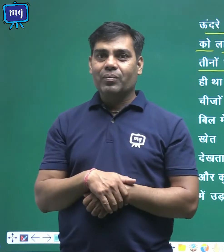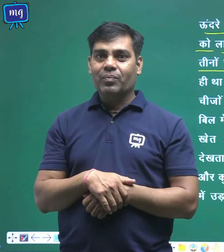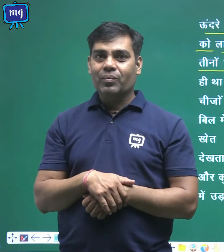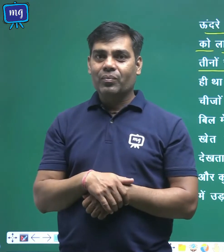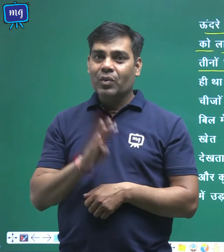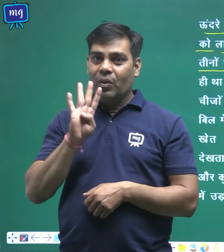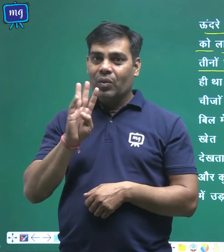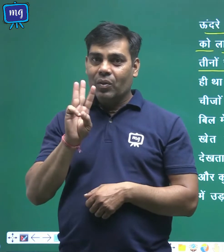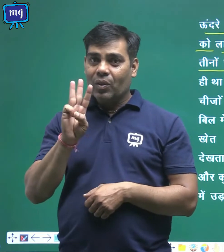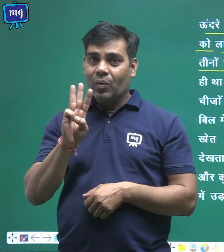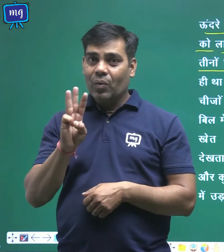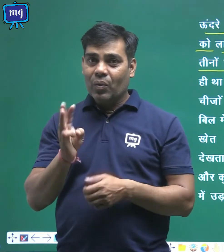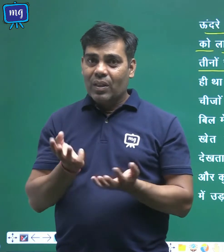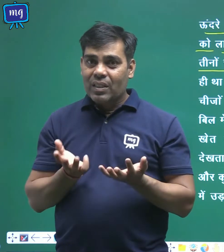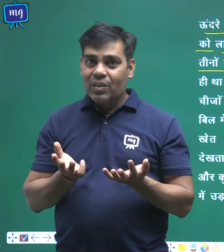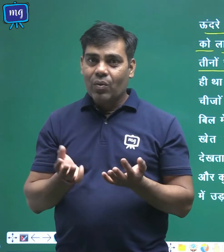तीनों चीज़ों को